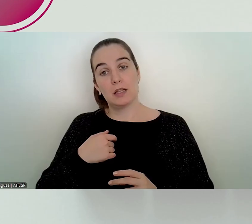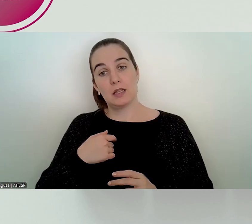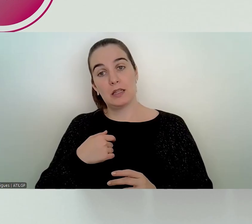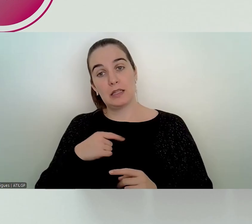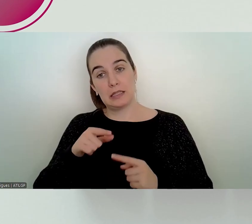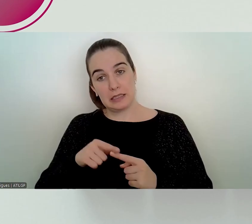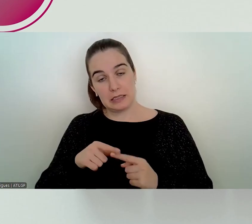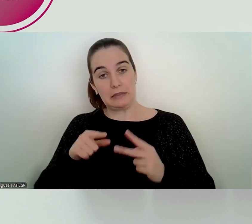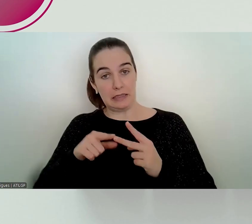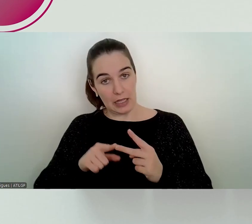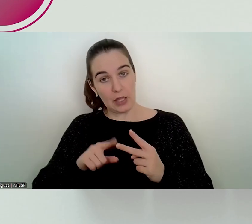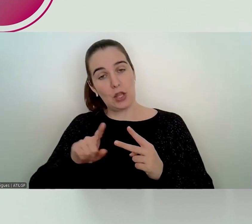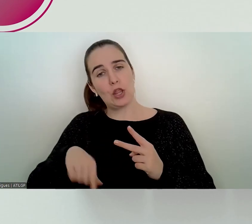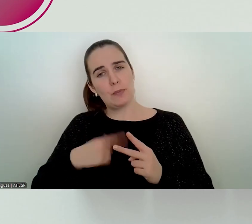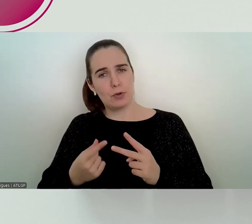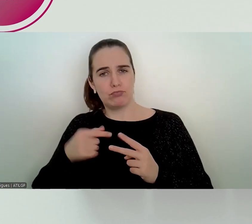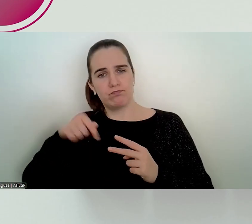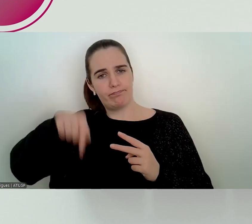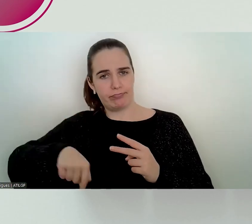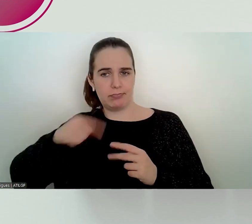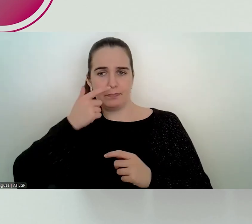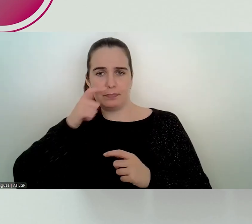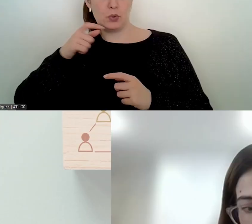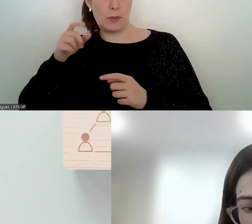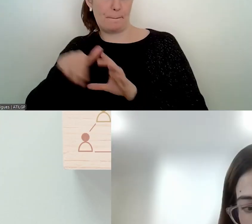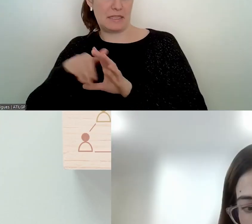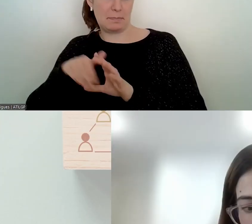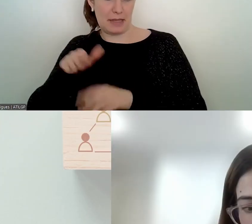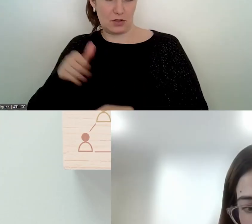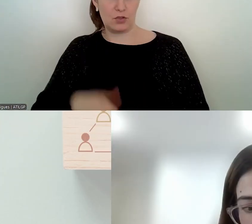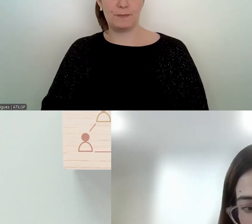e depois passaremos imediatamente às questões dos participantes.